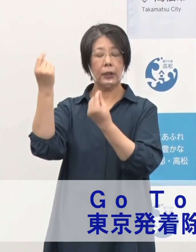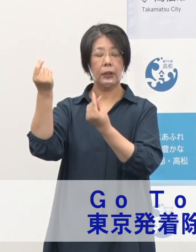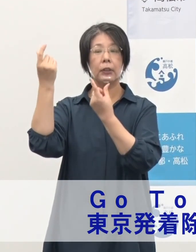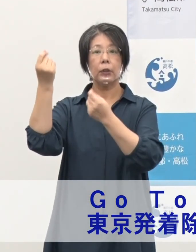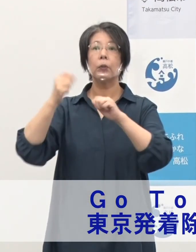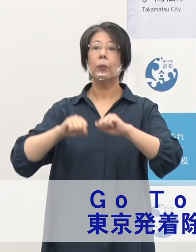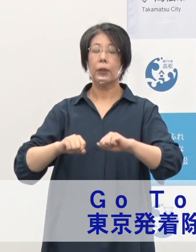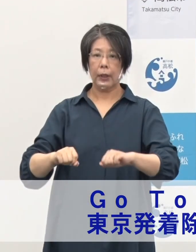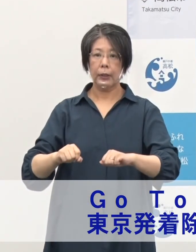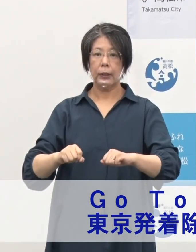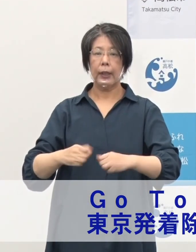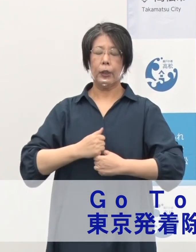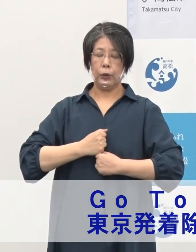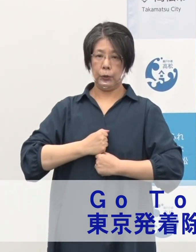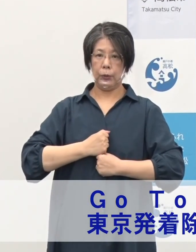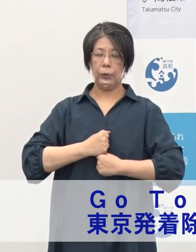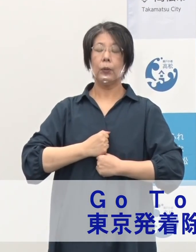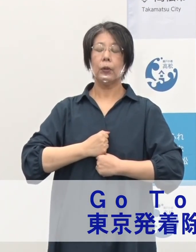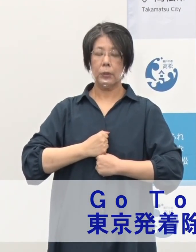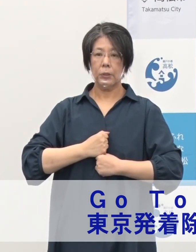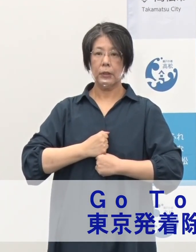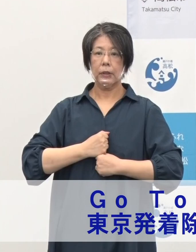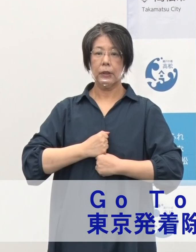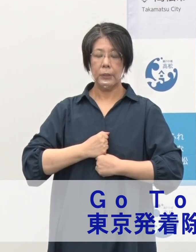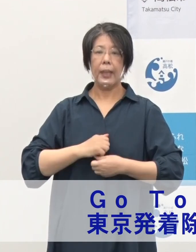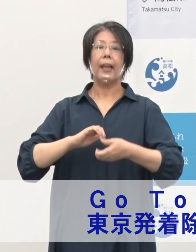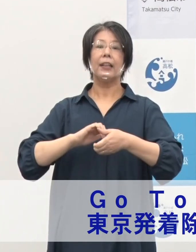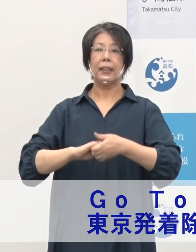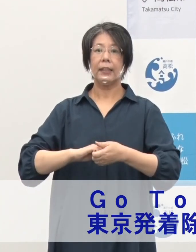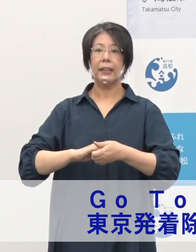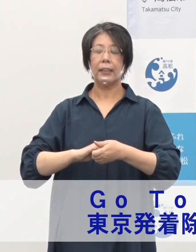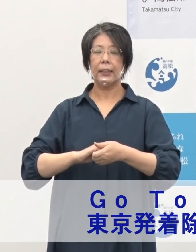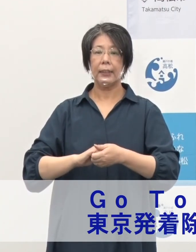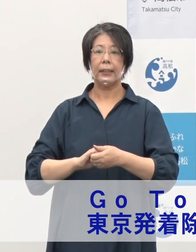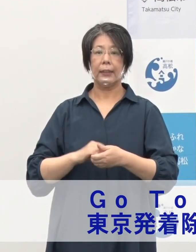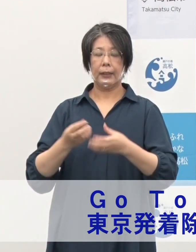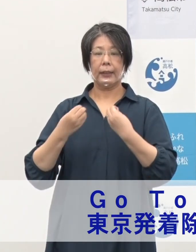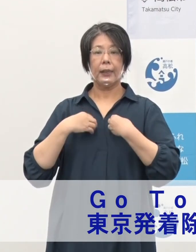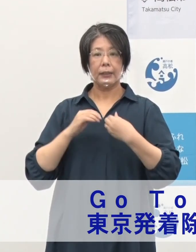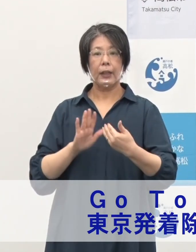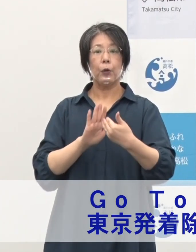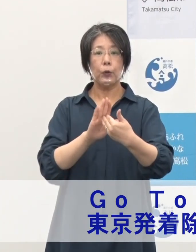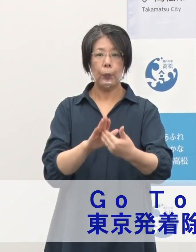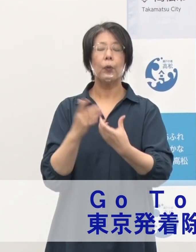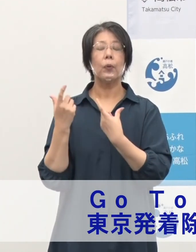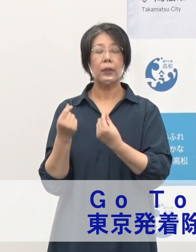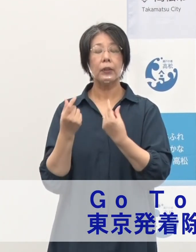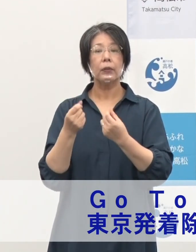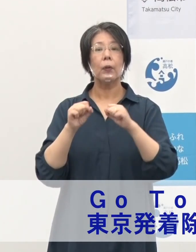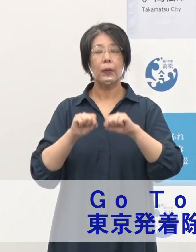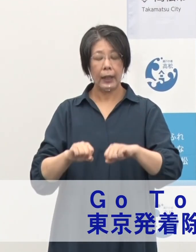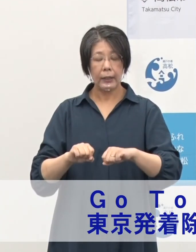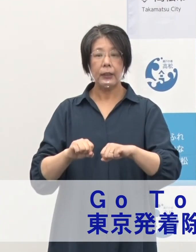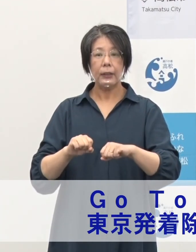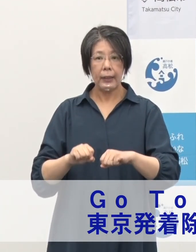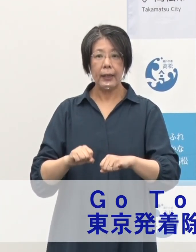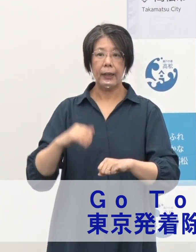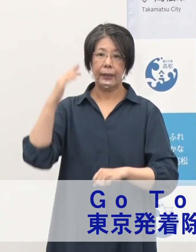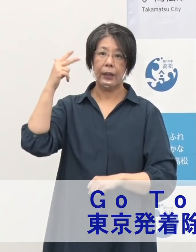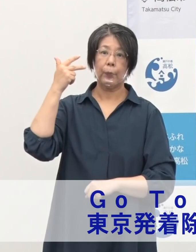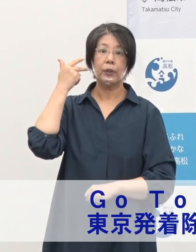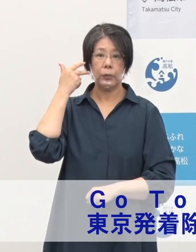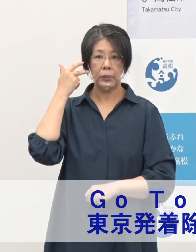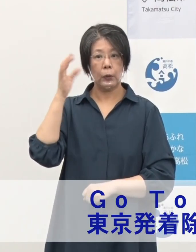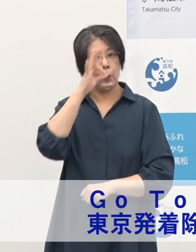いただいて気をつけていただきながらぜひとも感染予防策を徹底した上で本誌での観光の